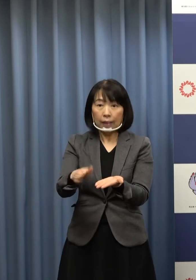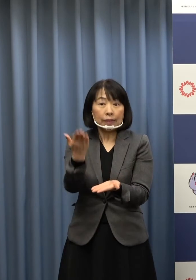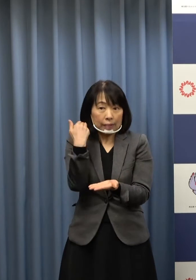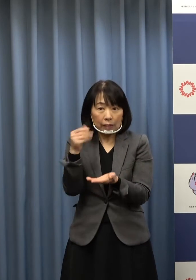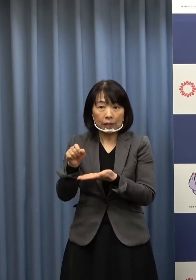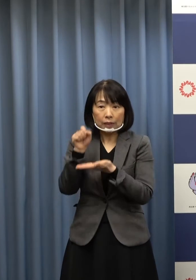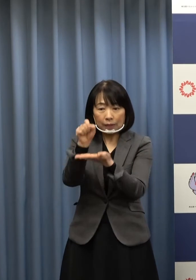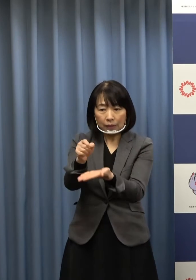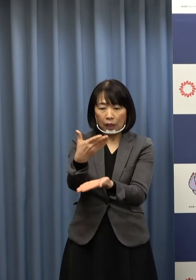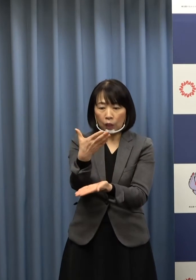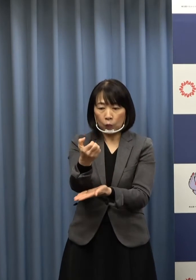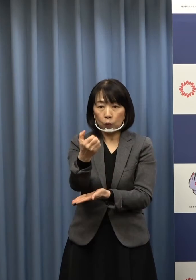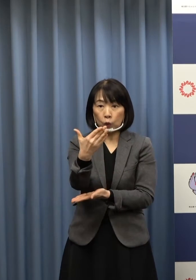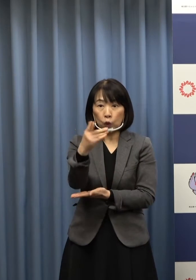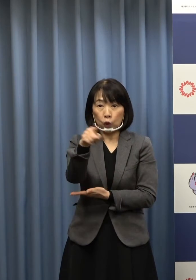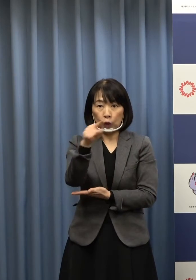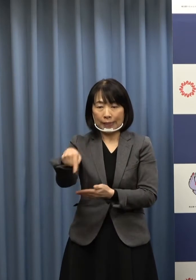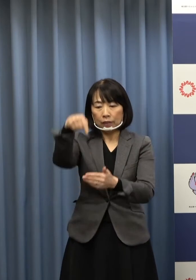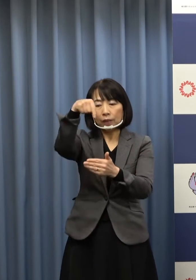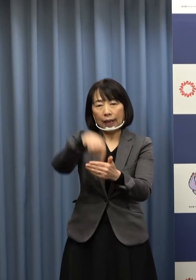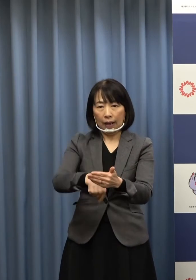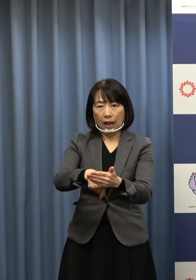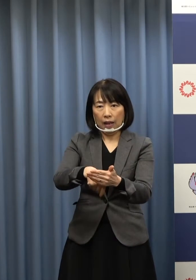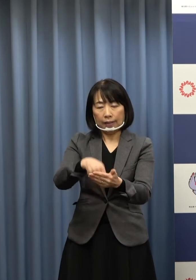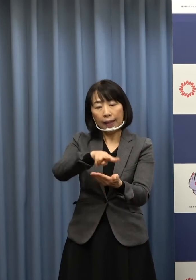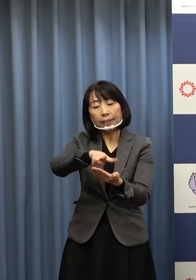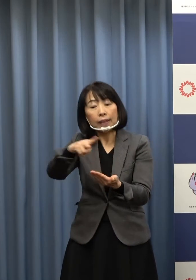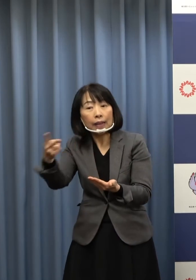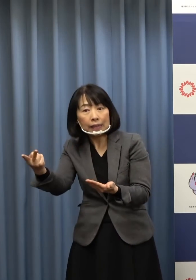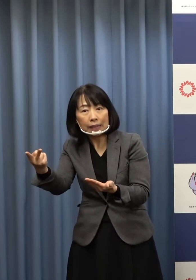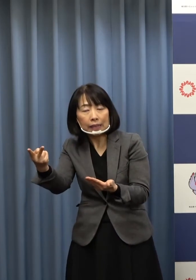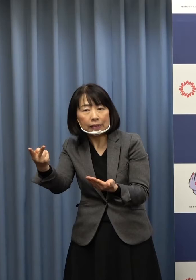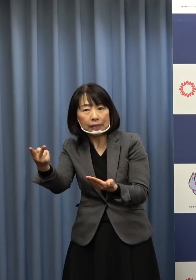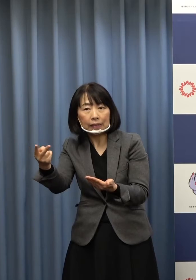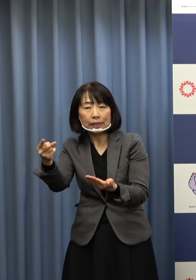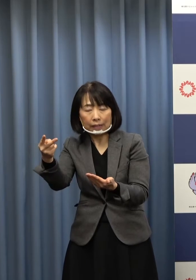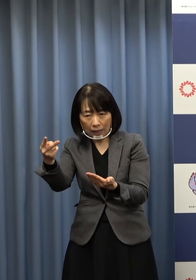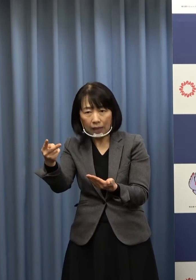ち、転院に要した日数でいうと10日以上が失礼